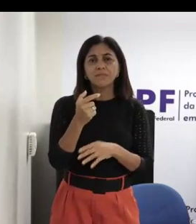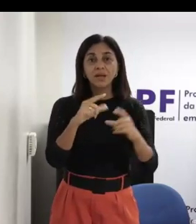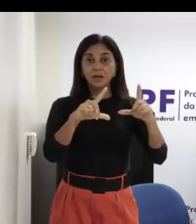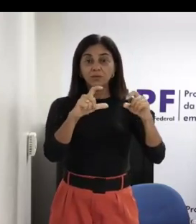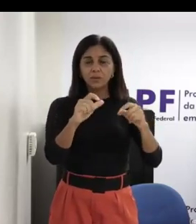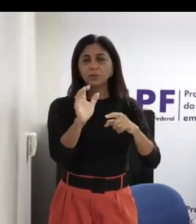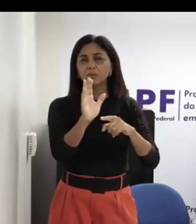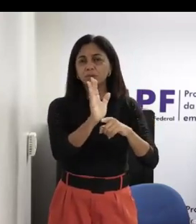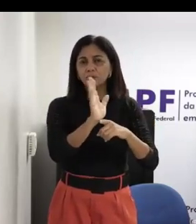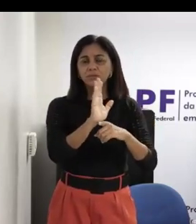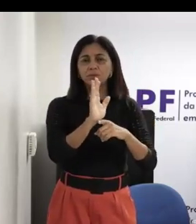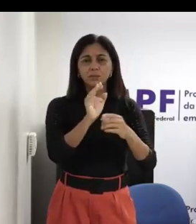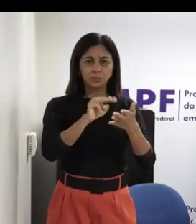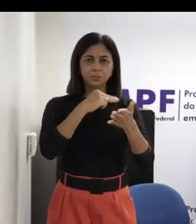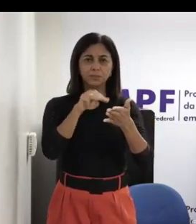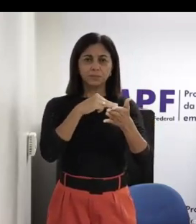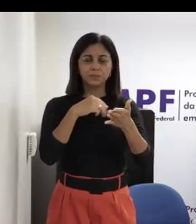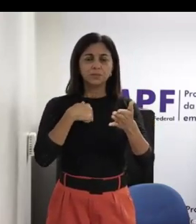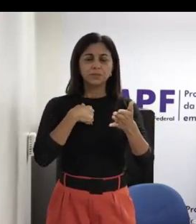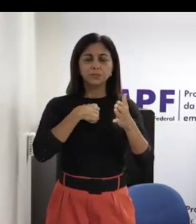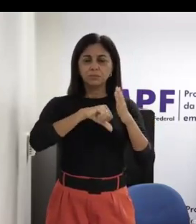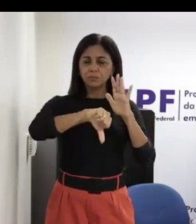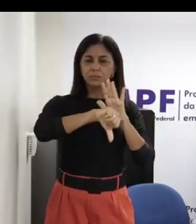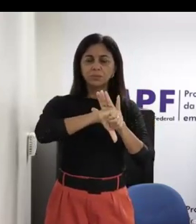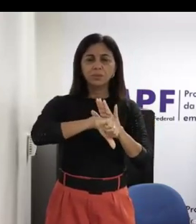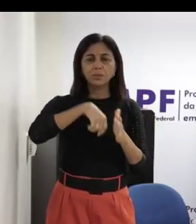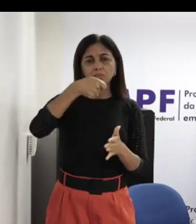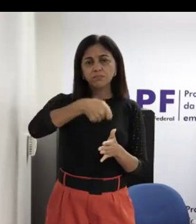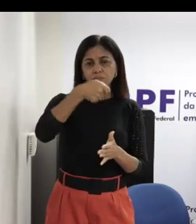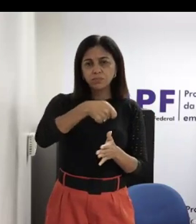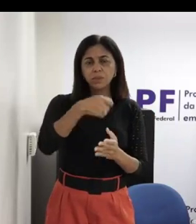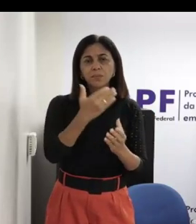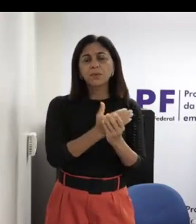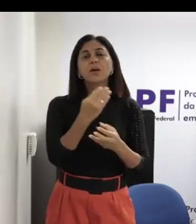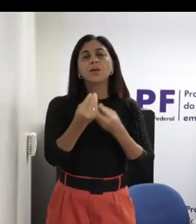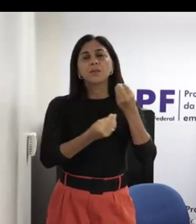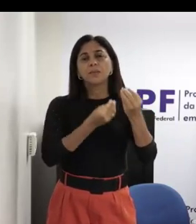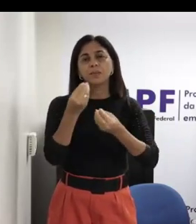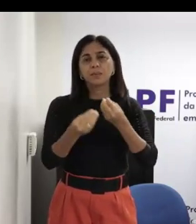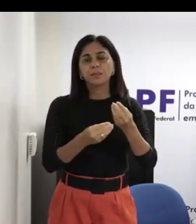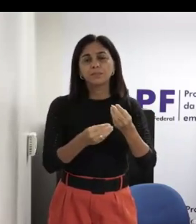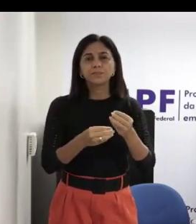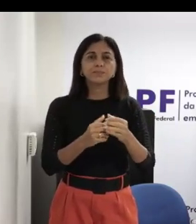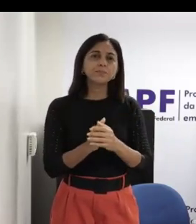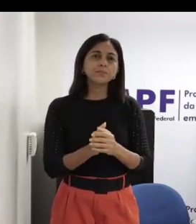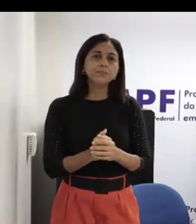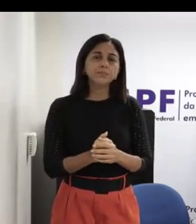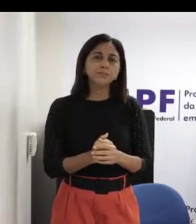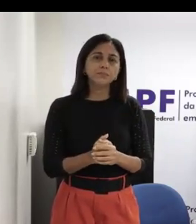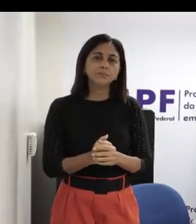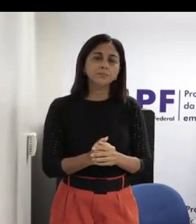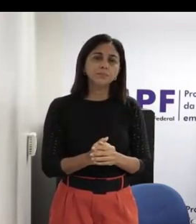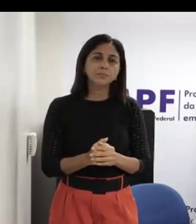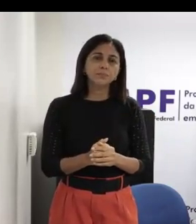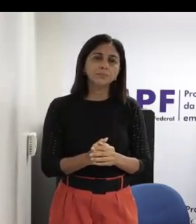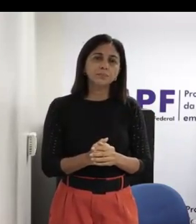para condenação é o nosso ponto com a com a polícia federal que nós eh trabalhamos muito bem alinhados Olha eu preciso